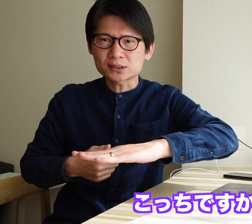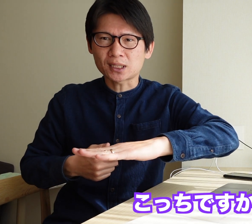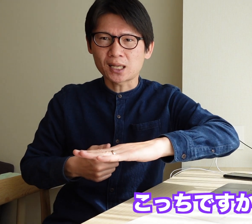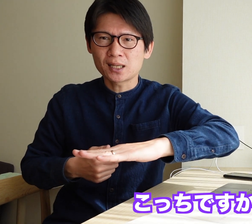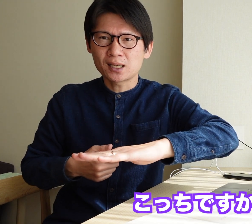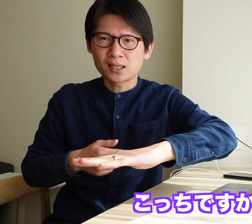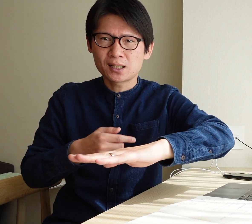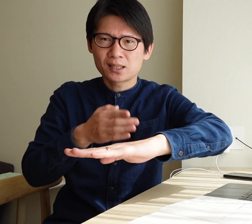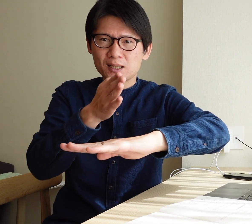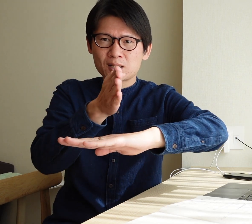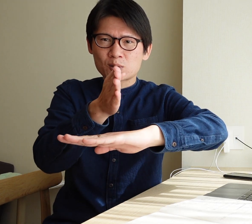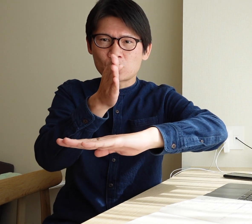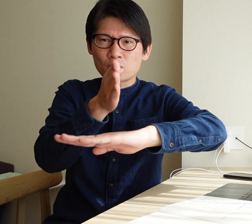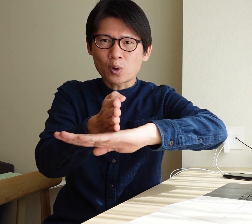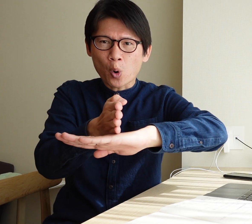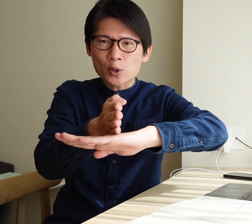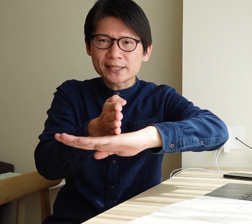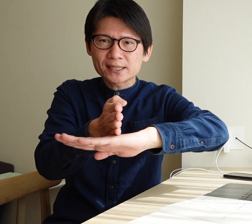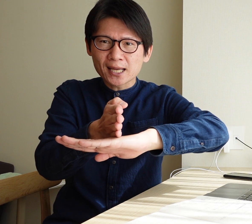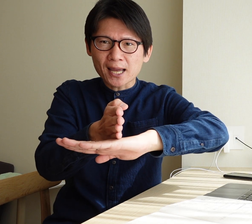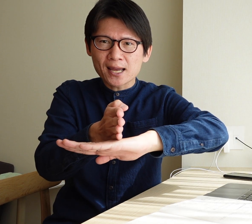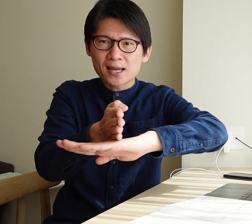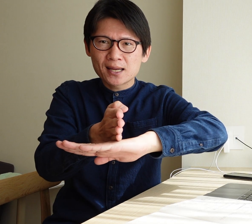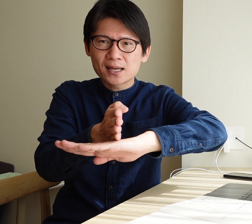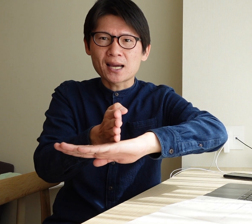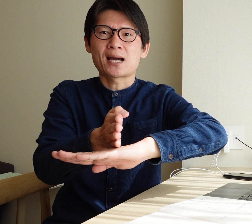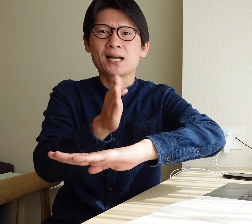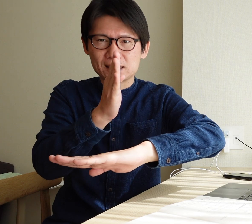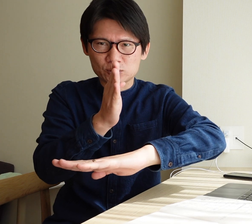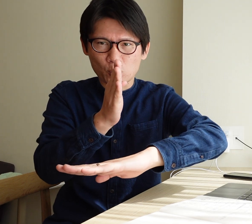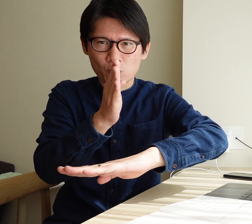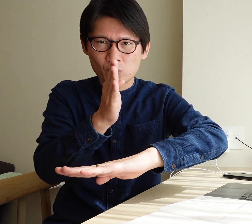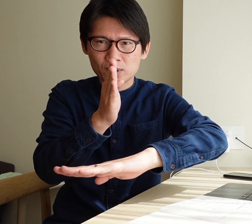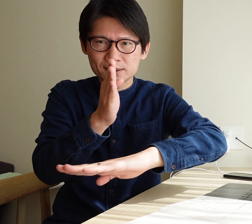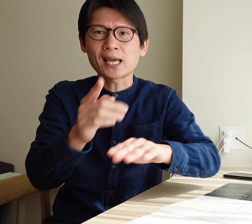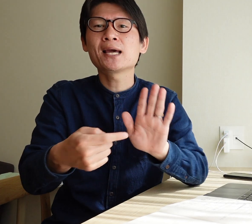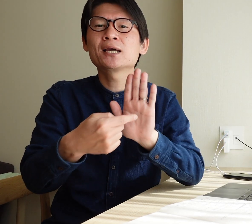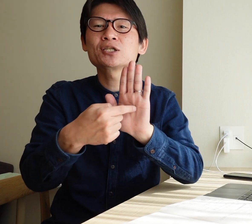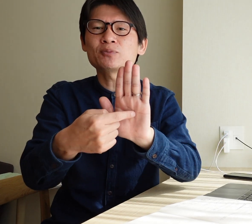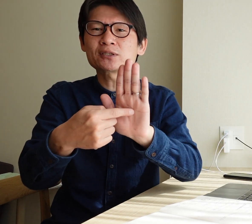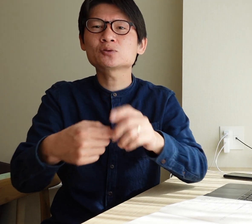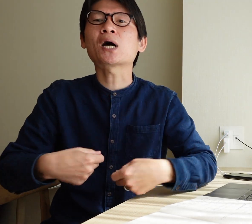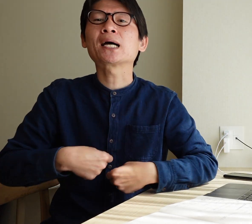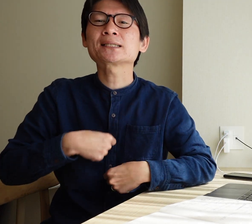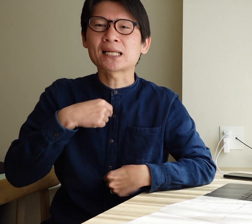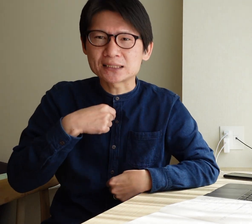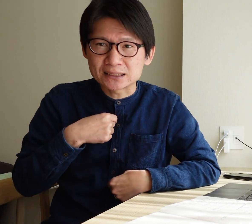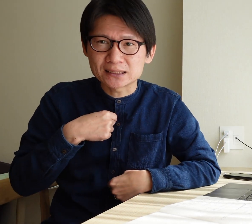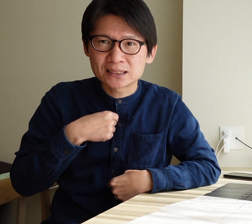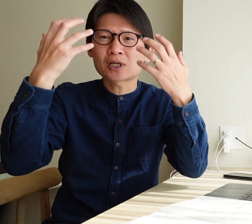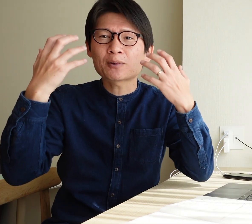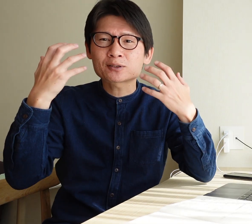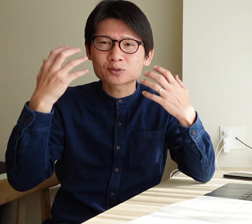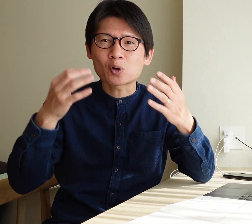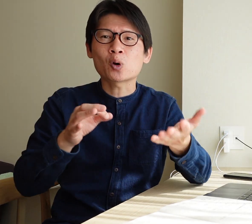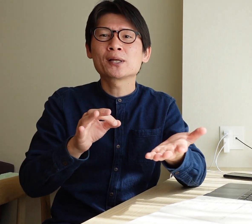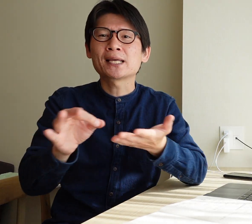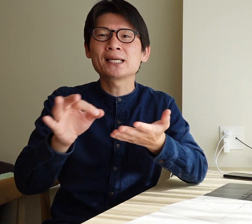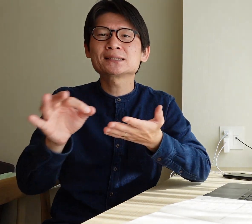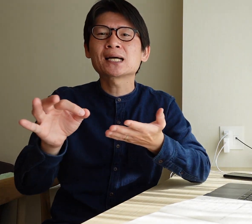から。本を置いて、ありがとう。で、示すのが正しいです。スターバックの店員さん